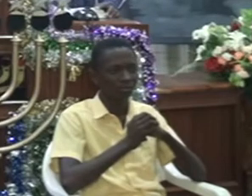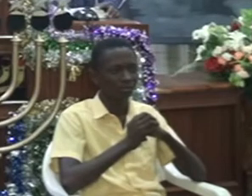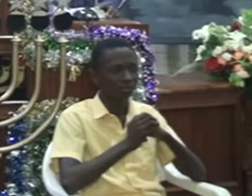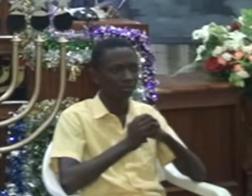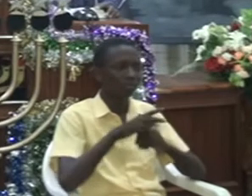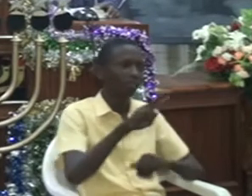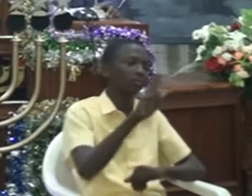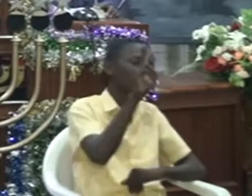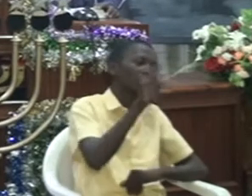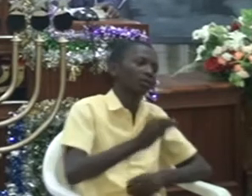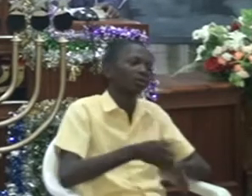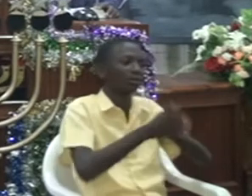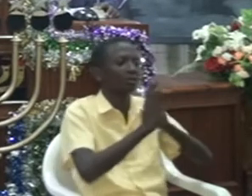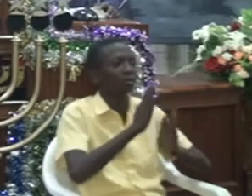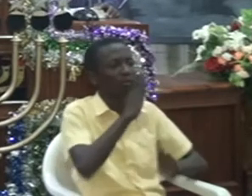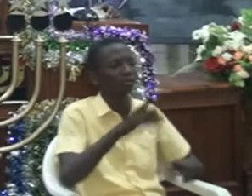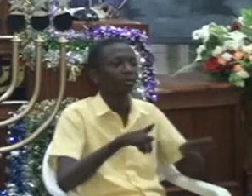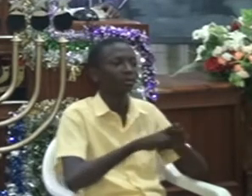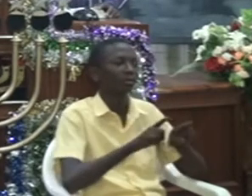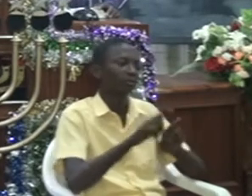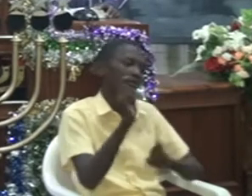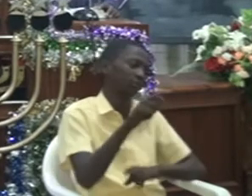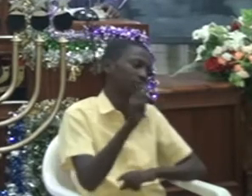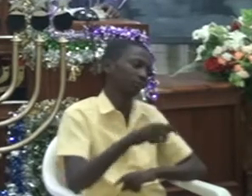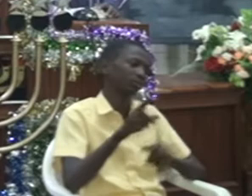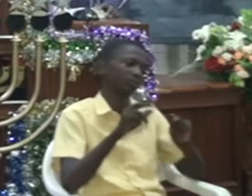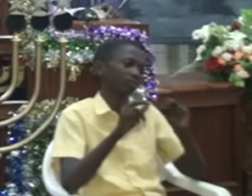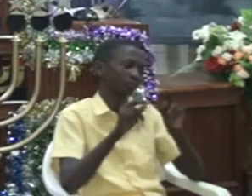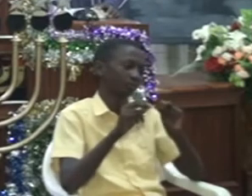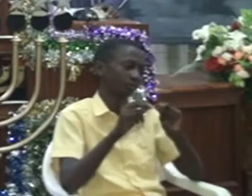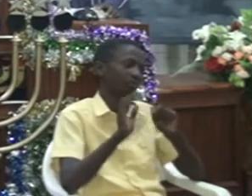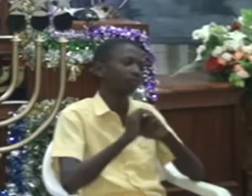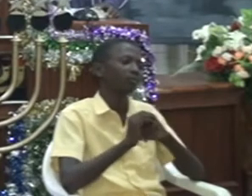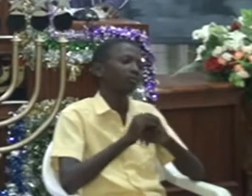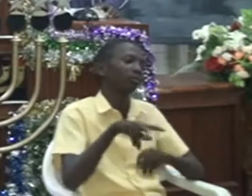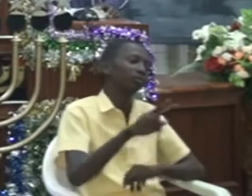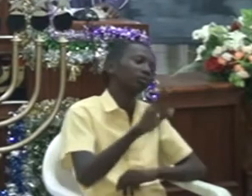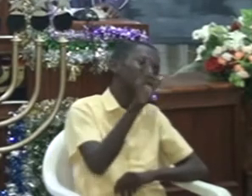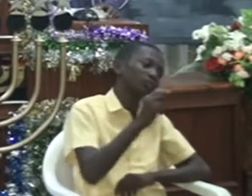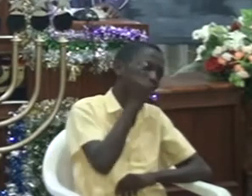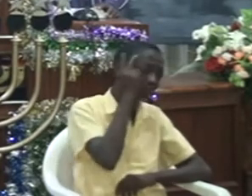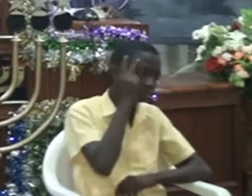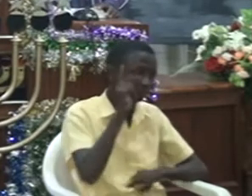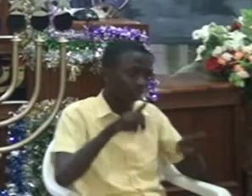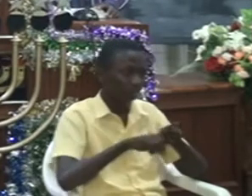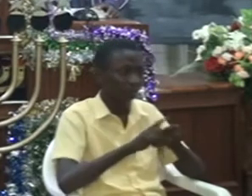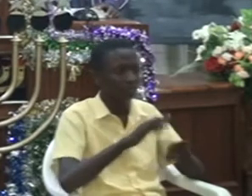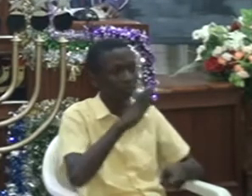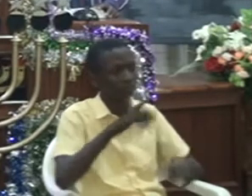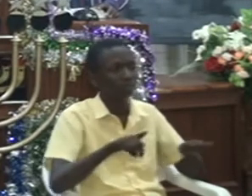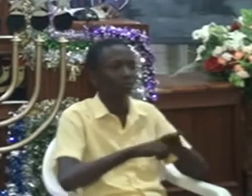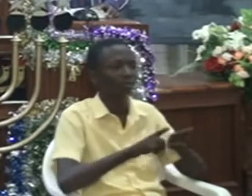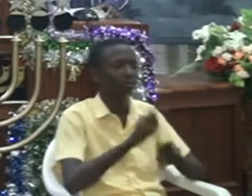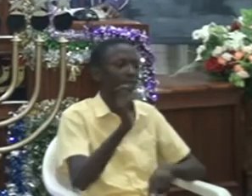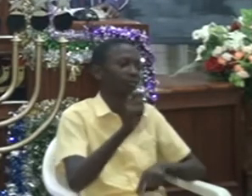Vous ne demandez pas comme il faut. Hamuomba kiata gisi inastahili kuomba. Vous ne passez même pas ce que comme il faut. Na